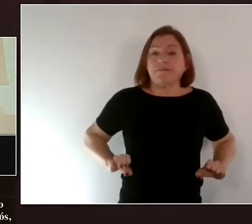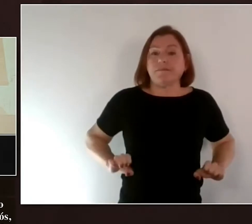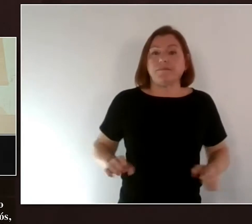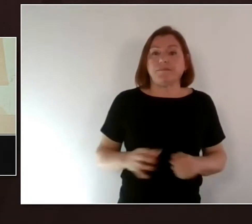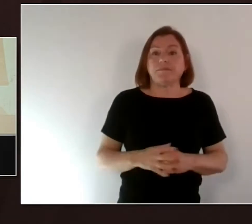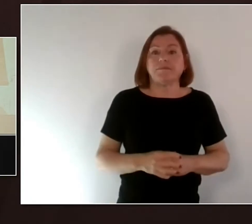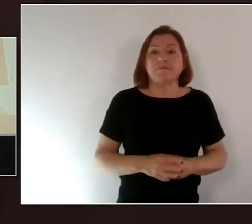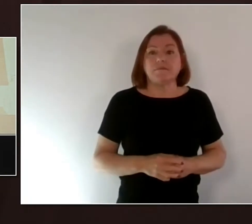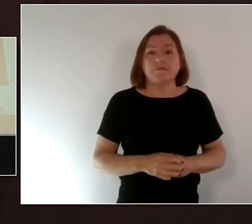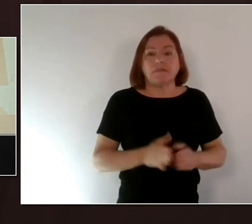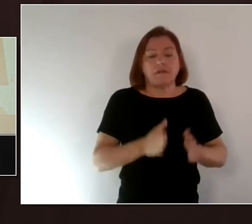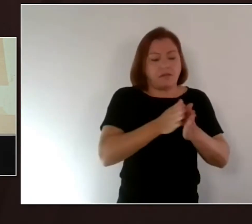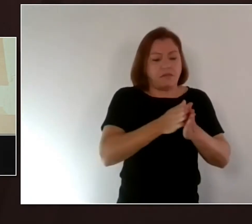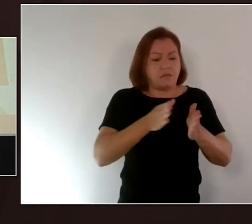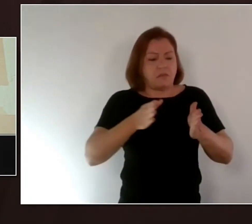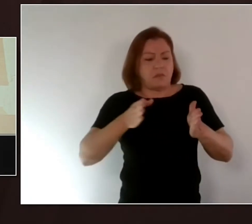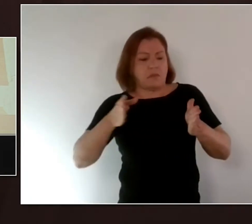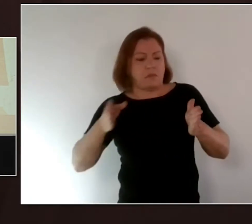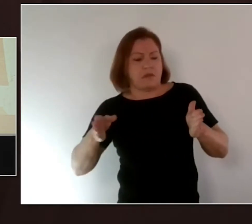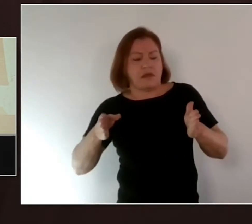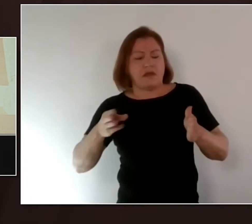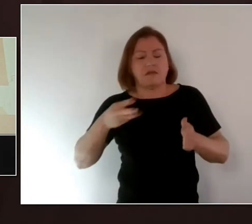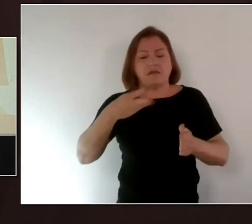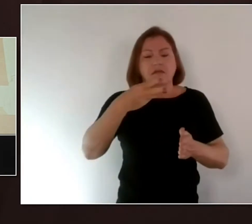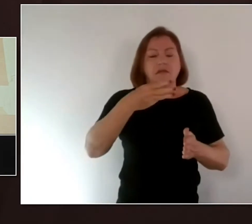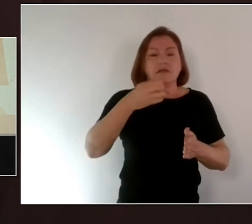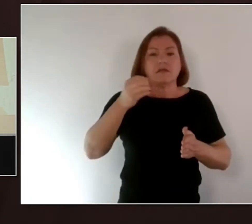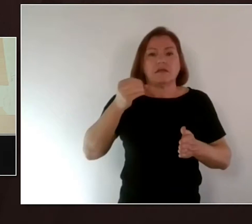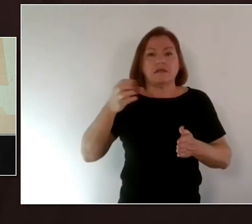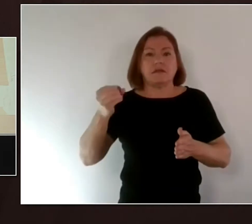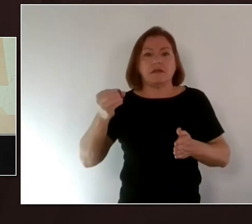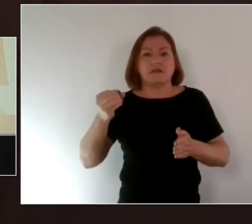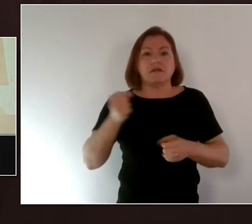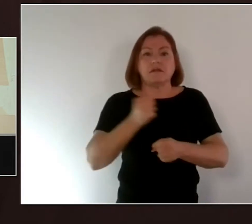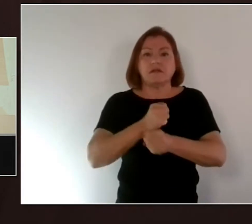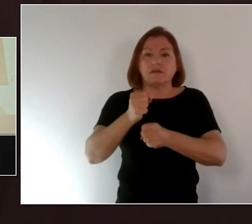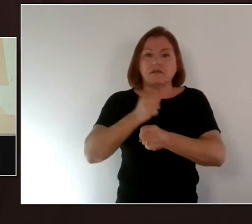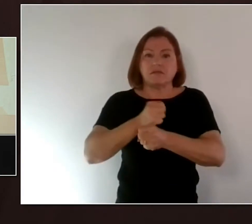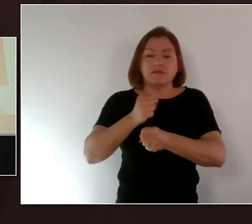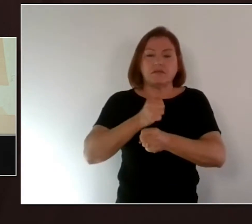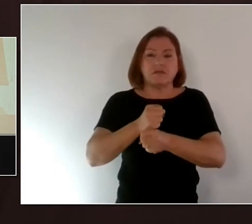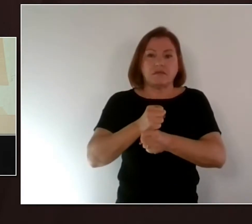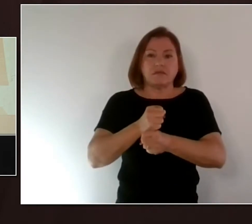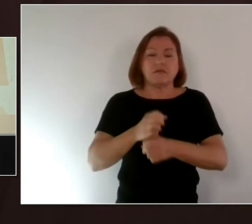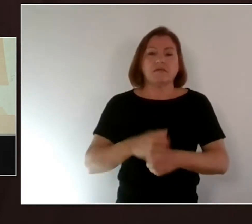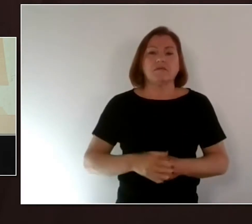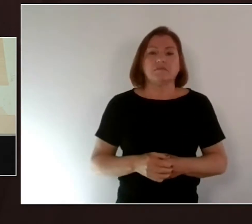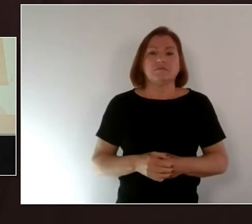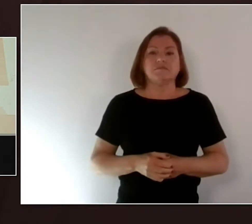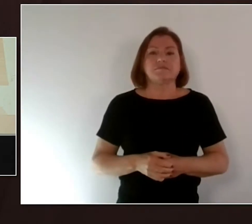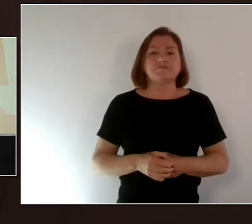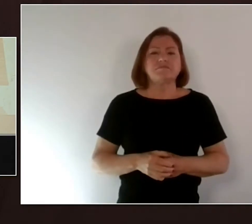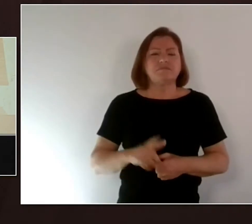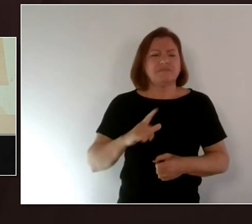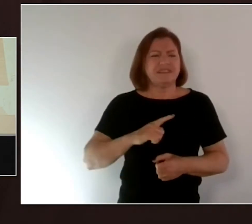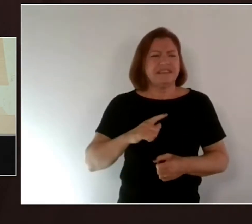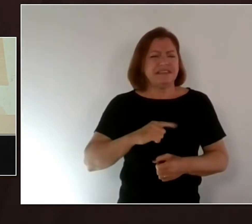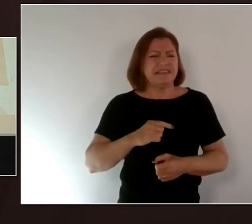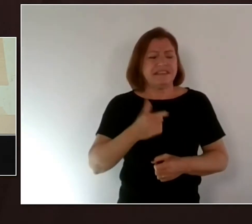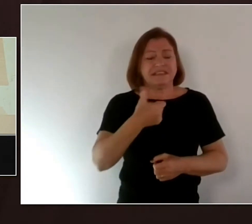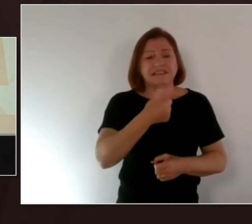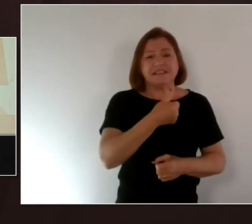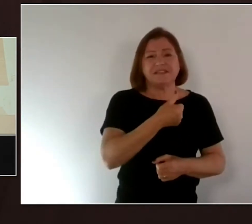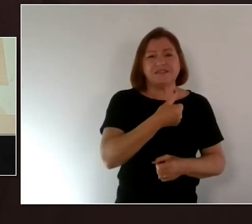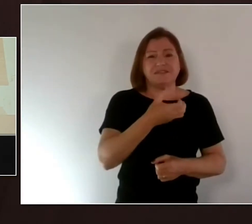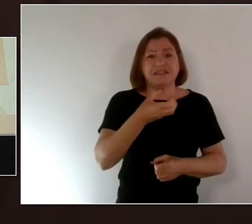nesses 300 anos, houve 10 grandes perseguições